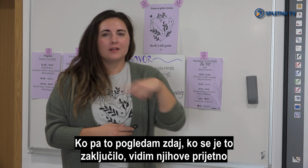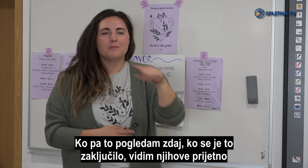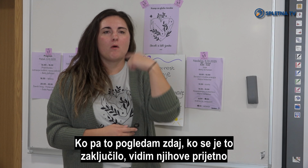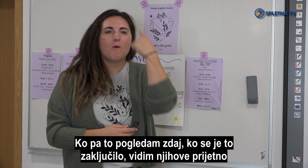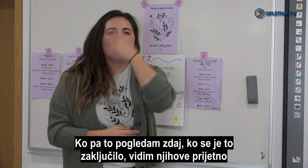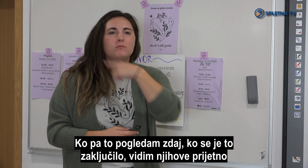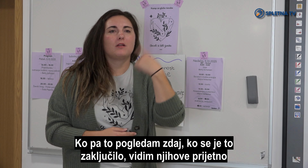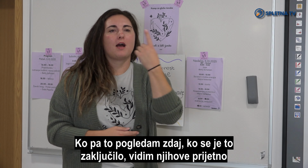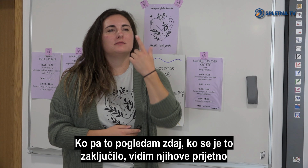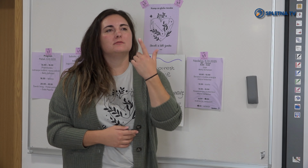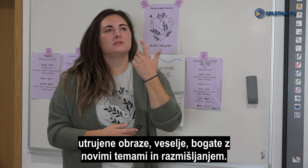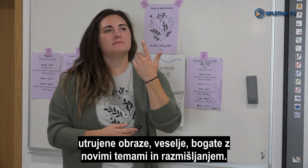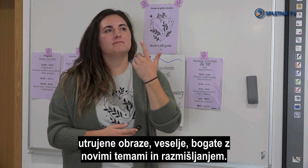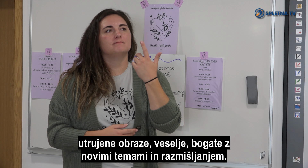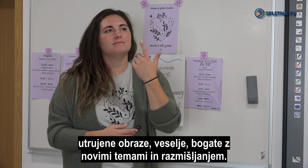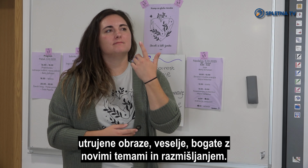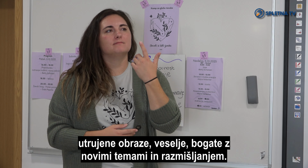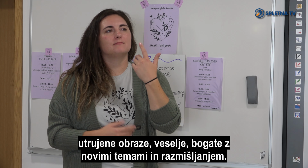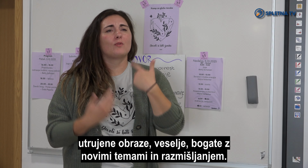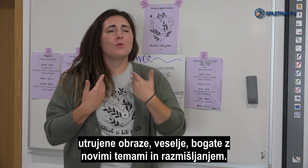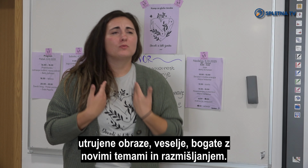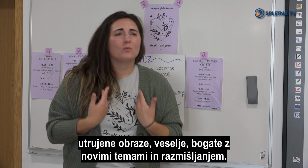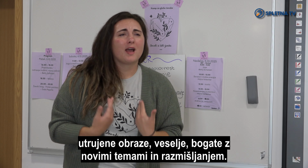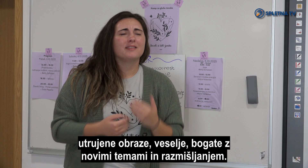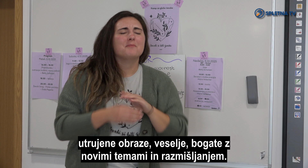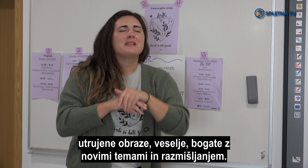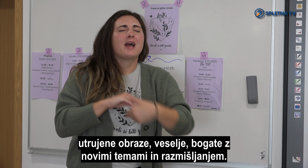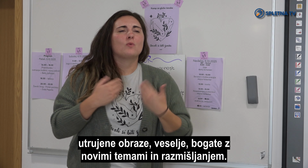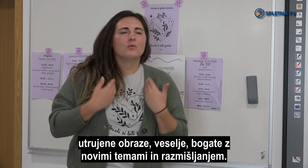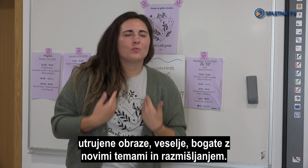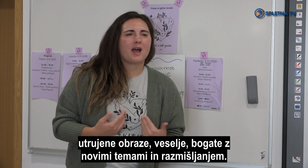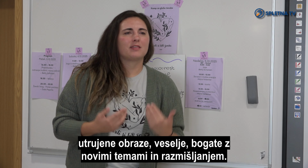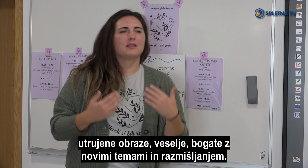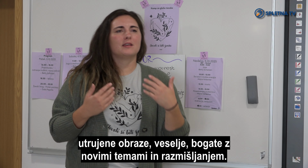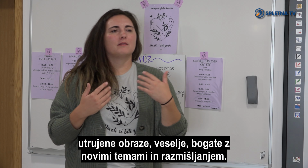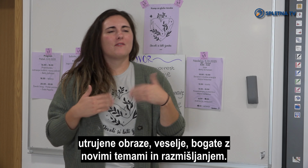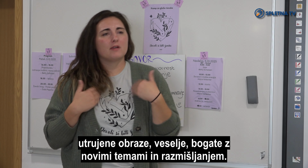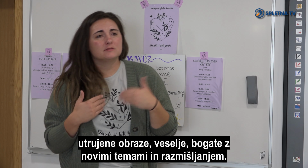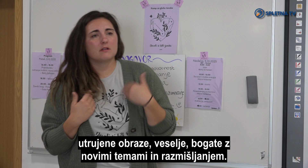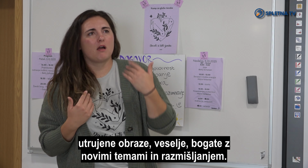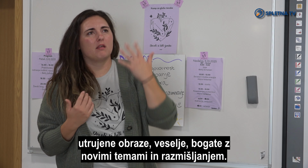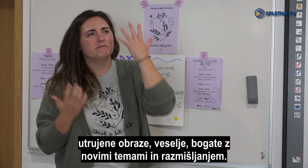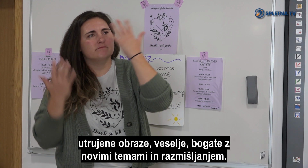vidim njihove prijetno utrujene obraze, veselje, bogate z novimi temami in razmišljanjem.